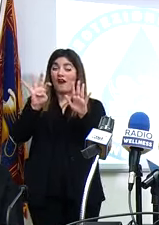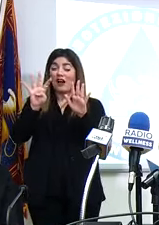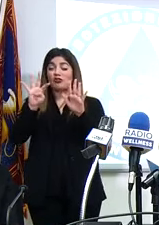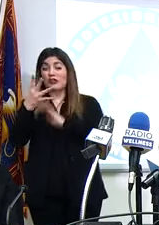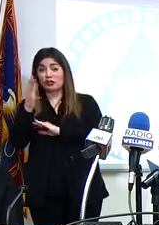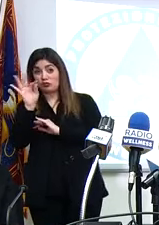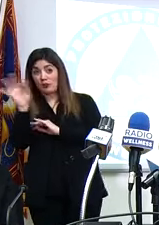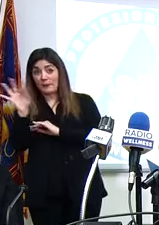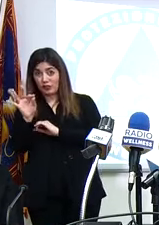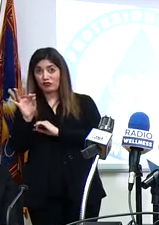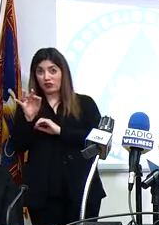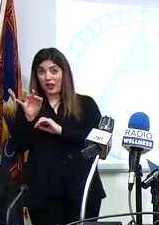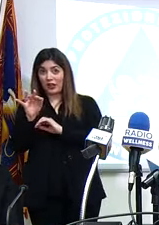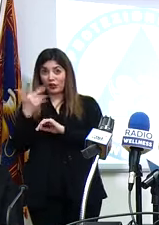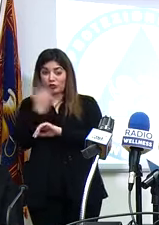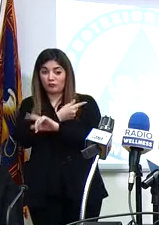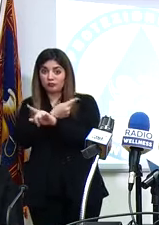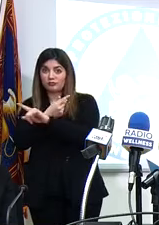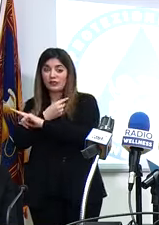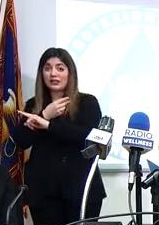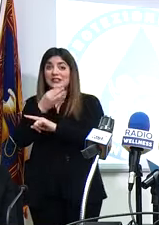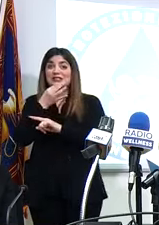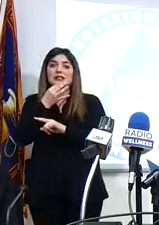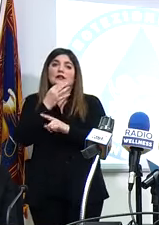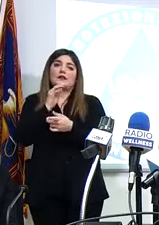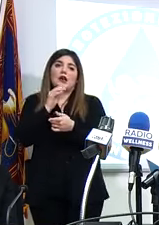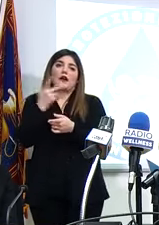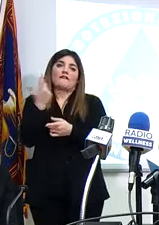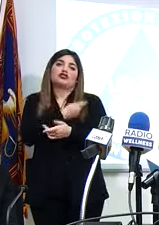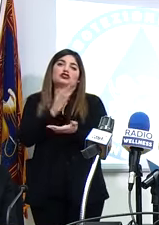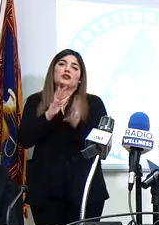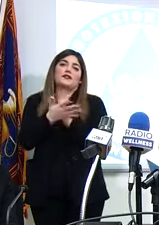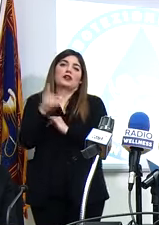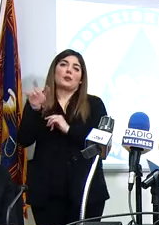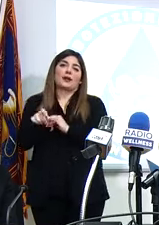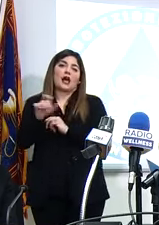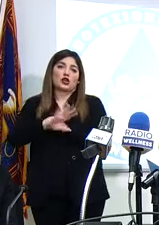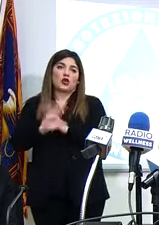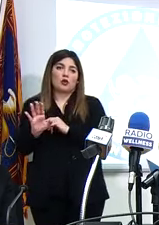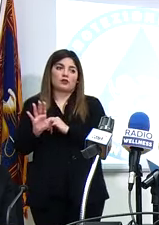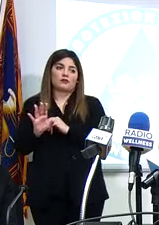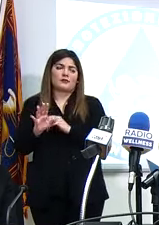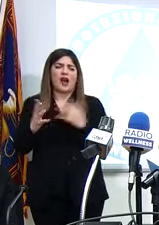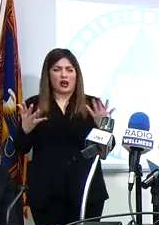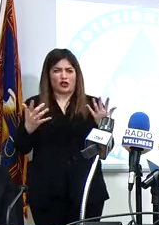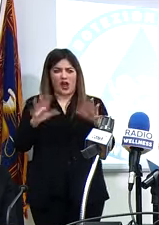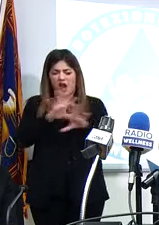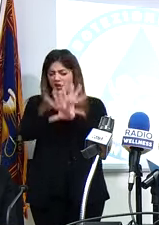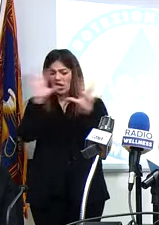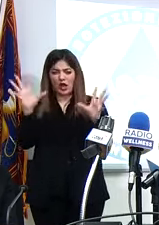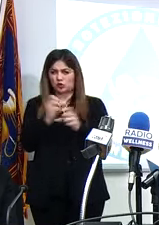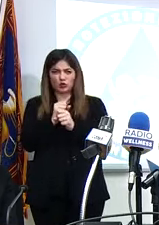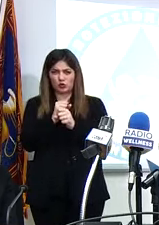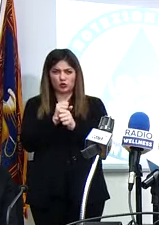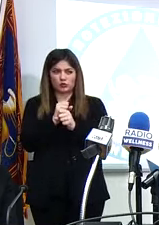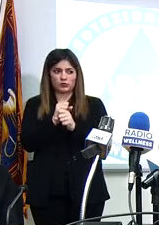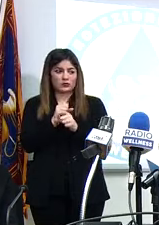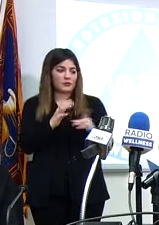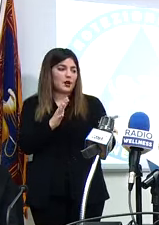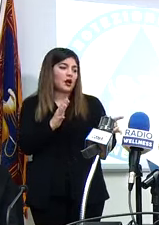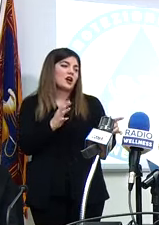punto bisognerà rendere obbligatorio il vaccino. Riassumo e ricapitolo in due parole. Crisanti è sempre